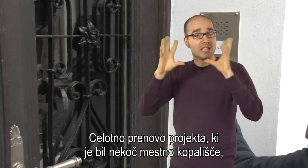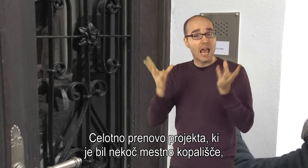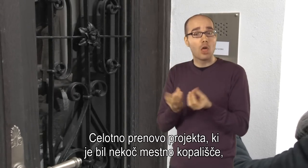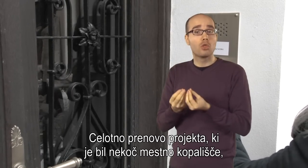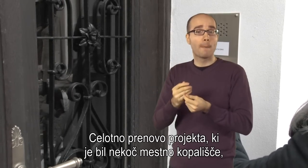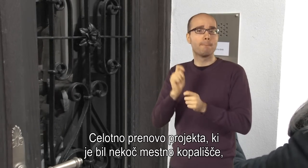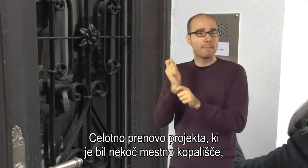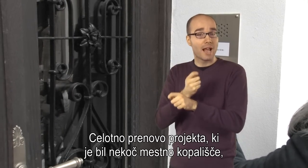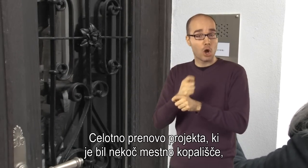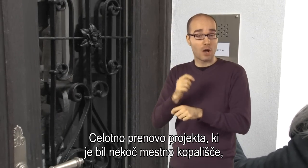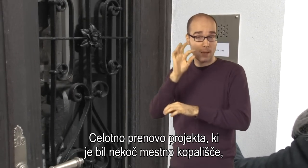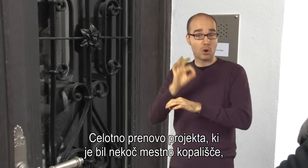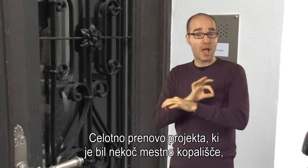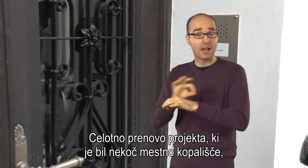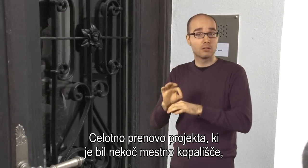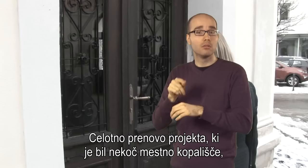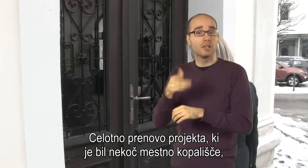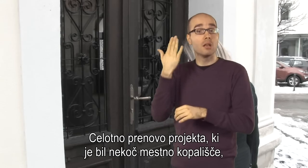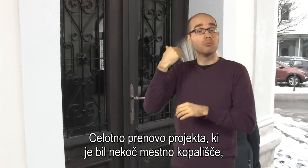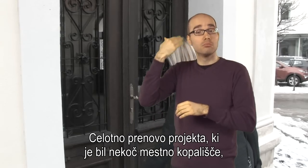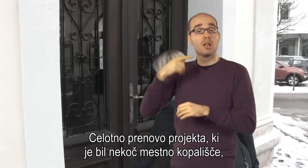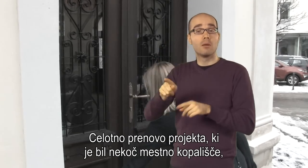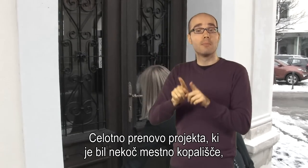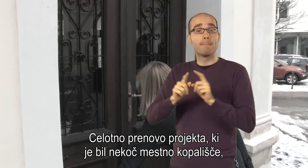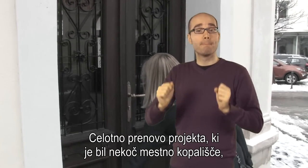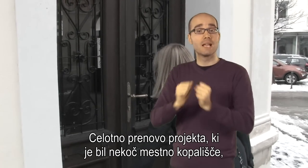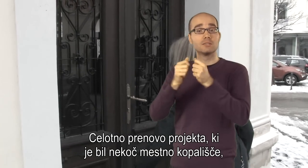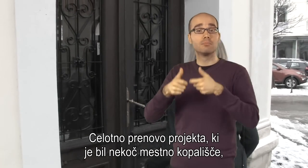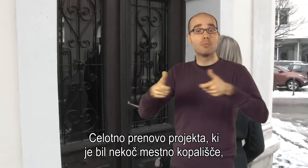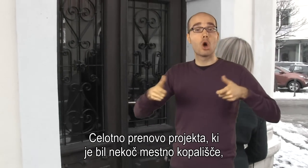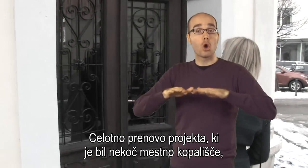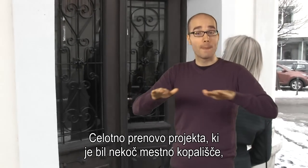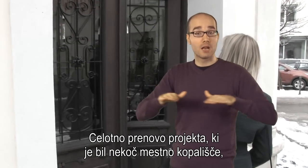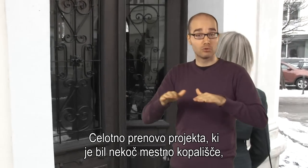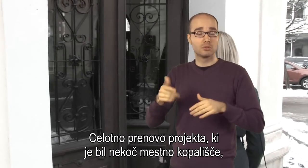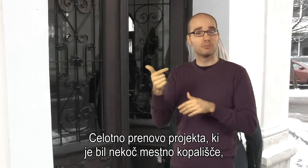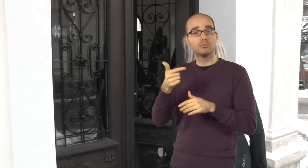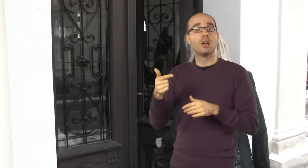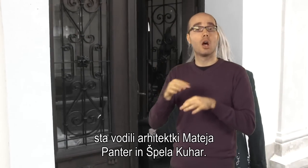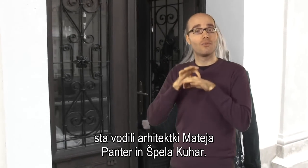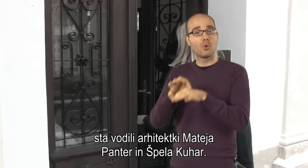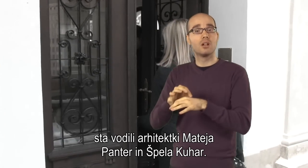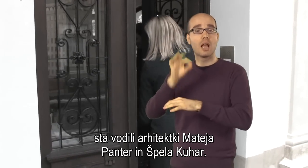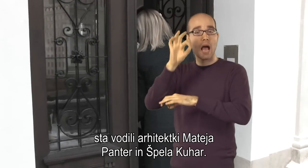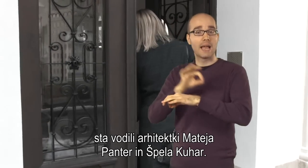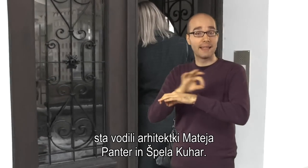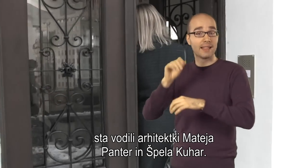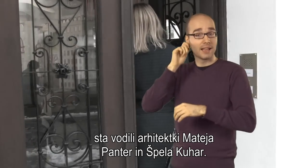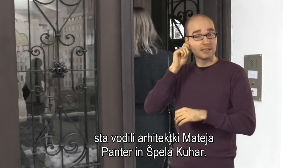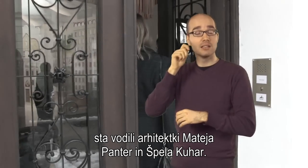Celotno prenovo projekta, ki je bil nekoč mestno kopališče, sta vodili arhitektki Mateja Panter in Špela